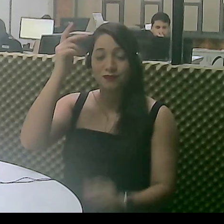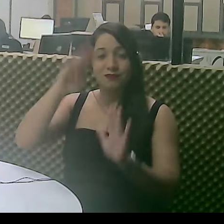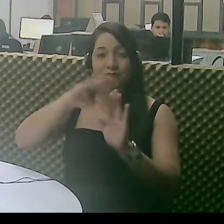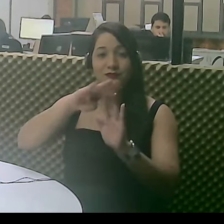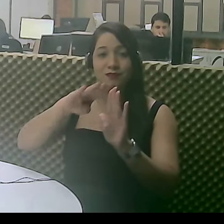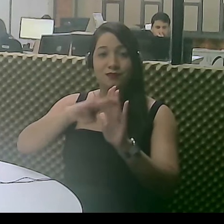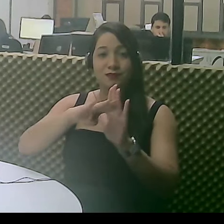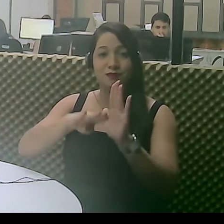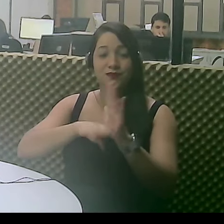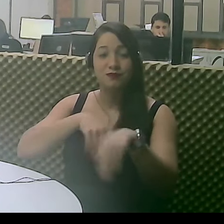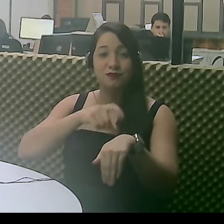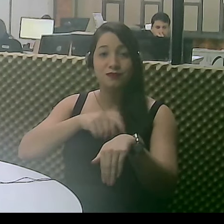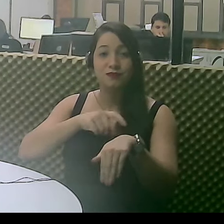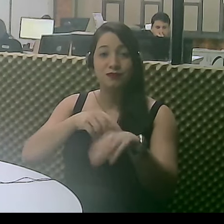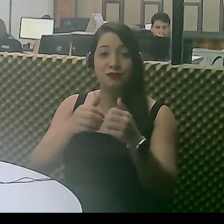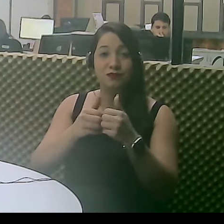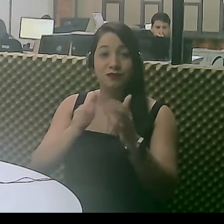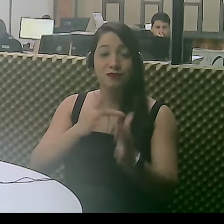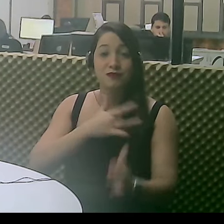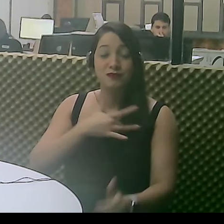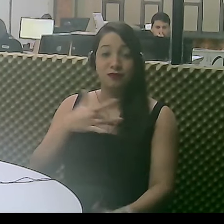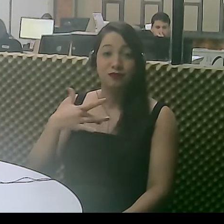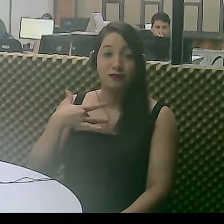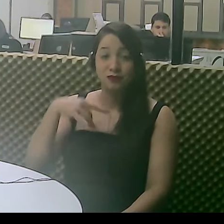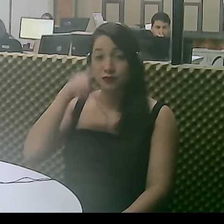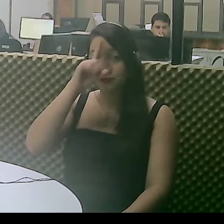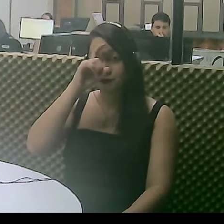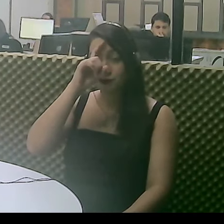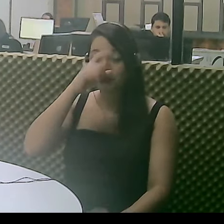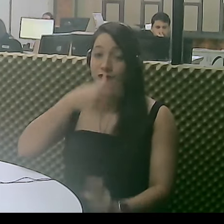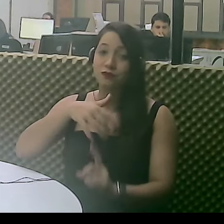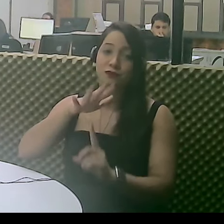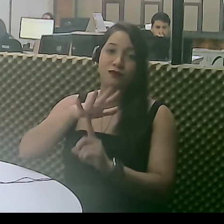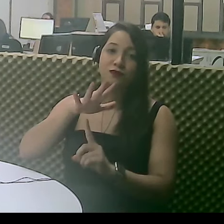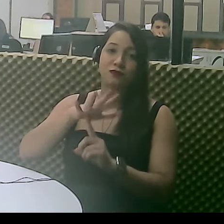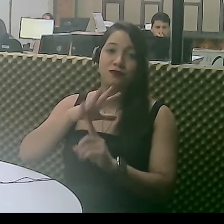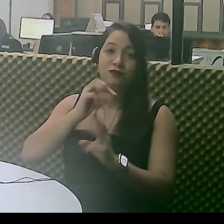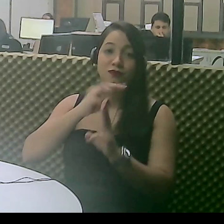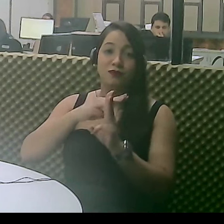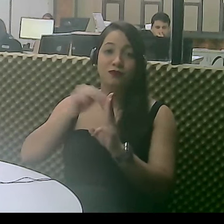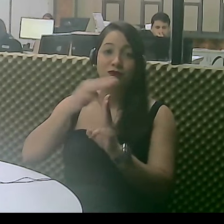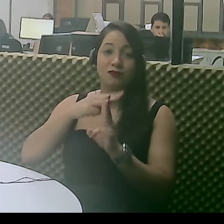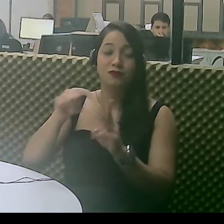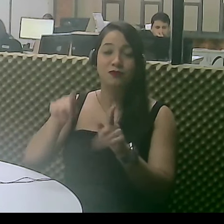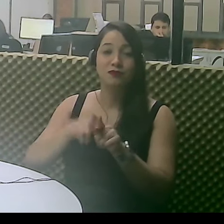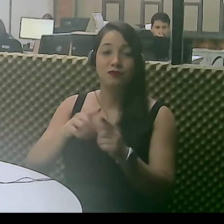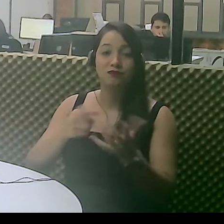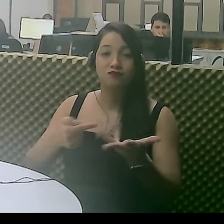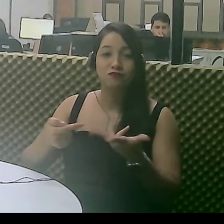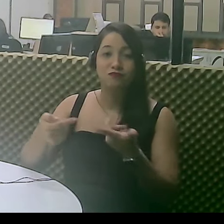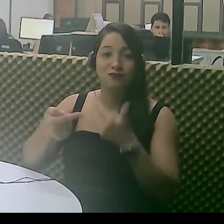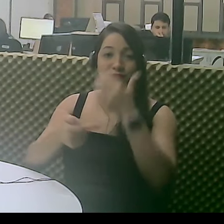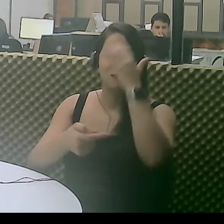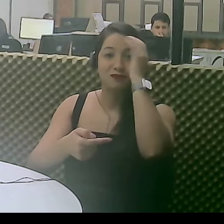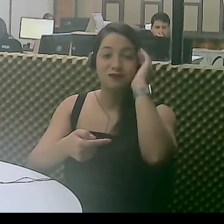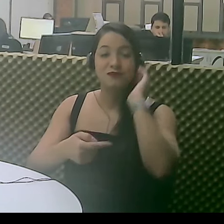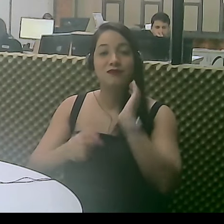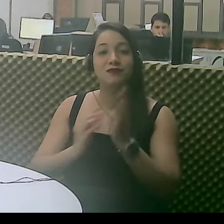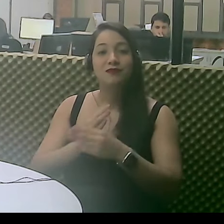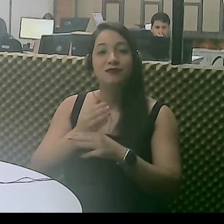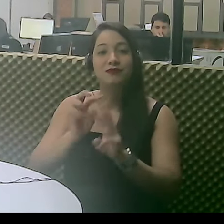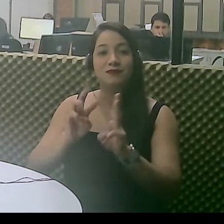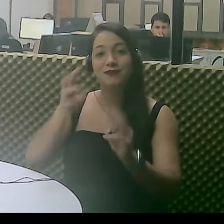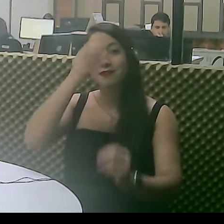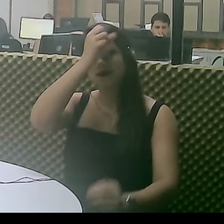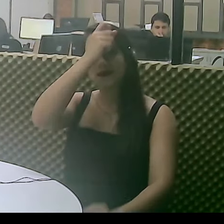horários de funcionamento das unidades de saúde das feiras livres do Mercado Municipal e outros serviços acesse o